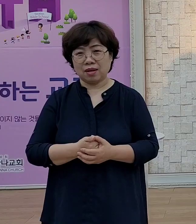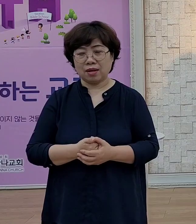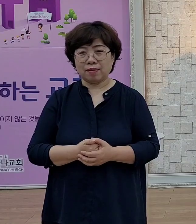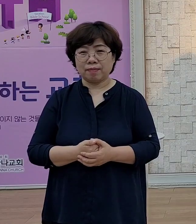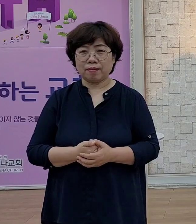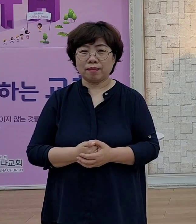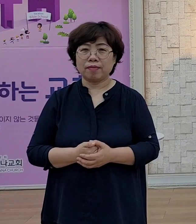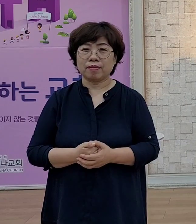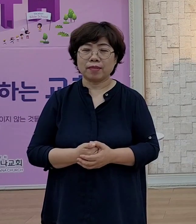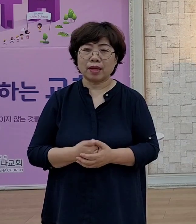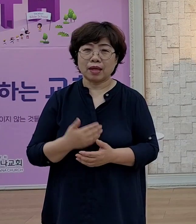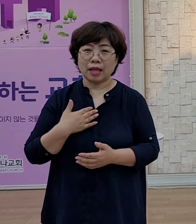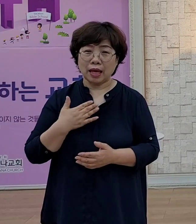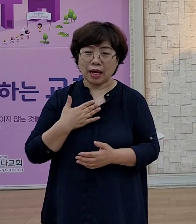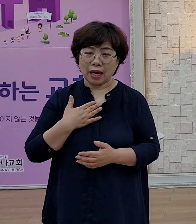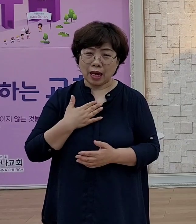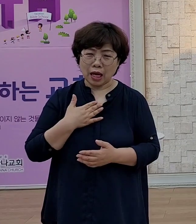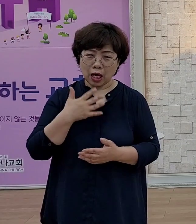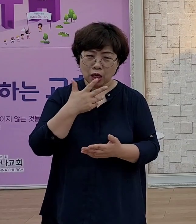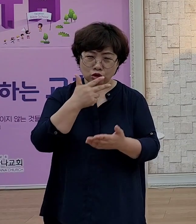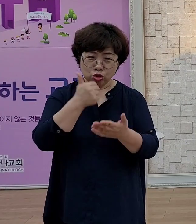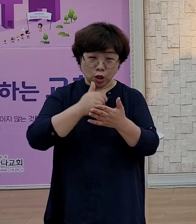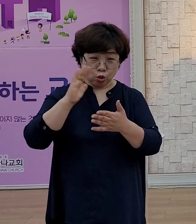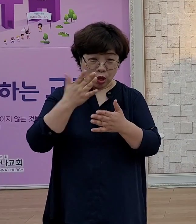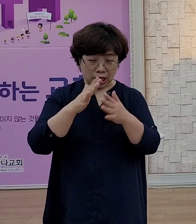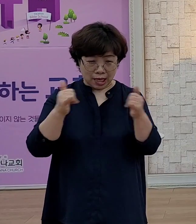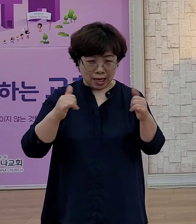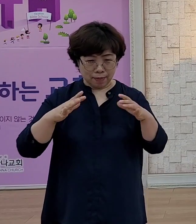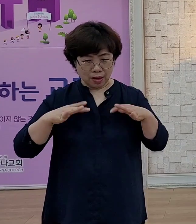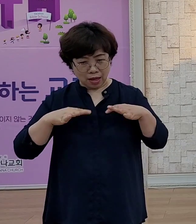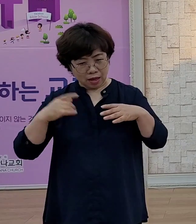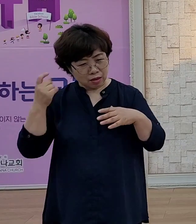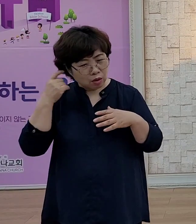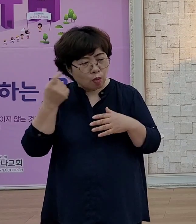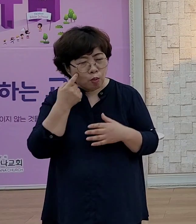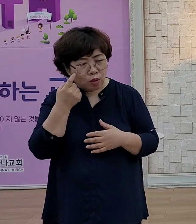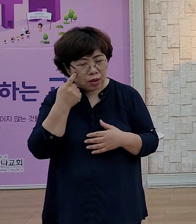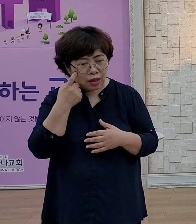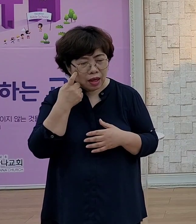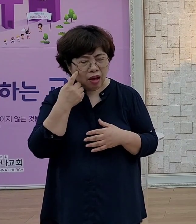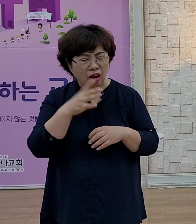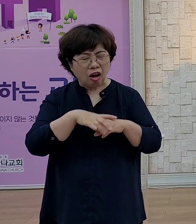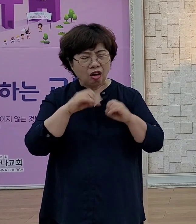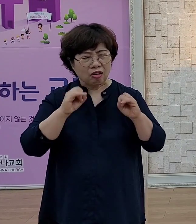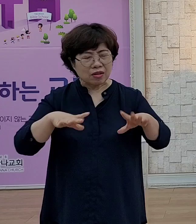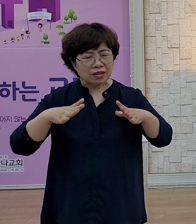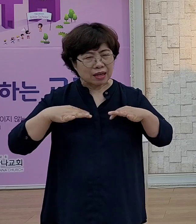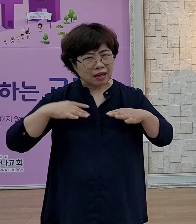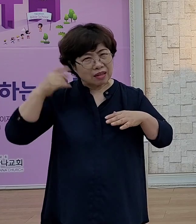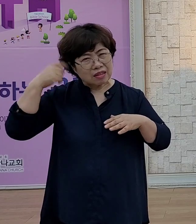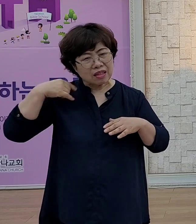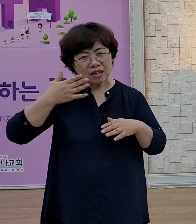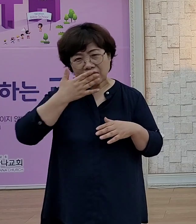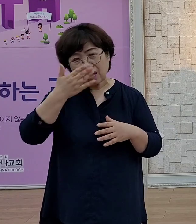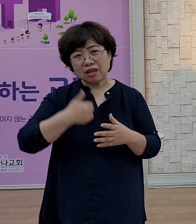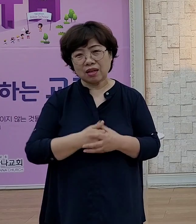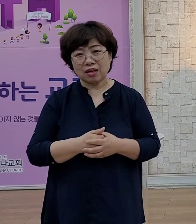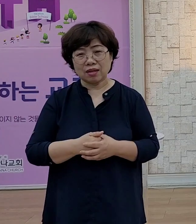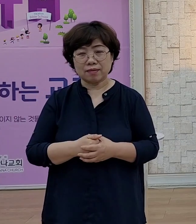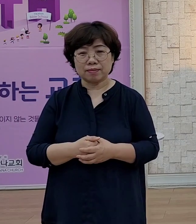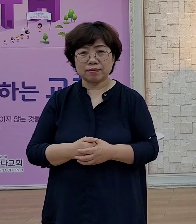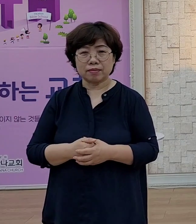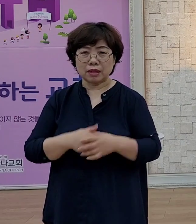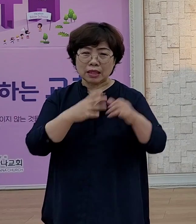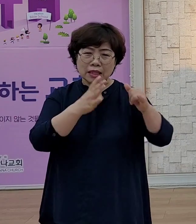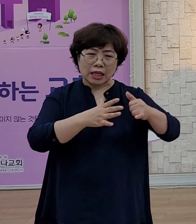고하를 막론하고 허탄한 자랑, 이생의 자랑을 하게 되더라 라는 사실입니다.